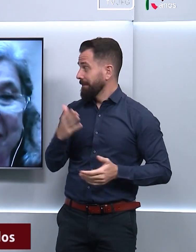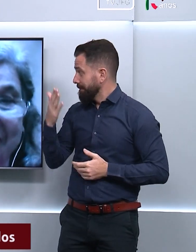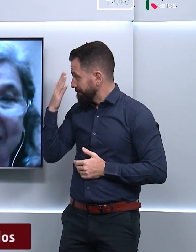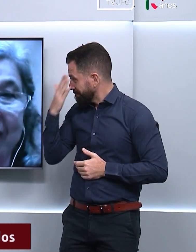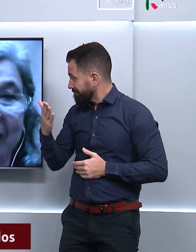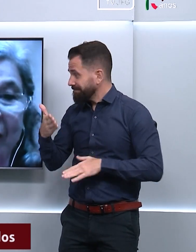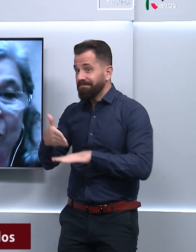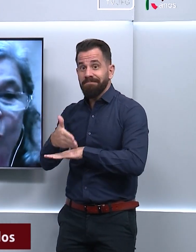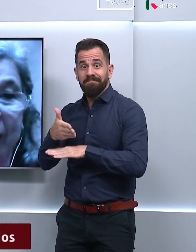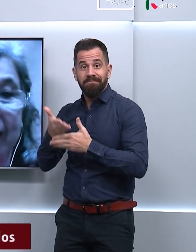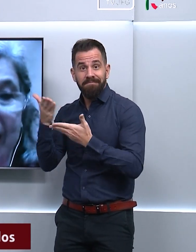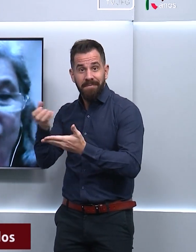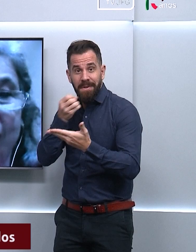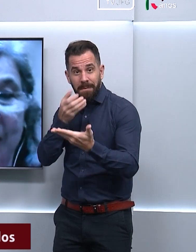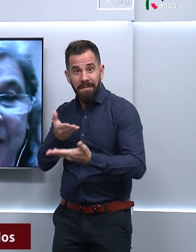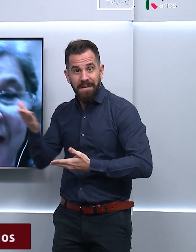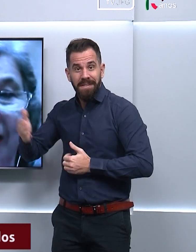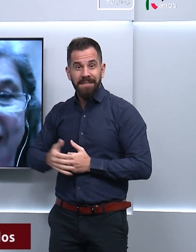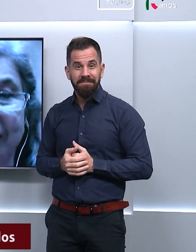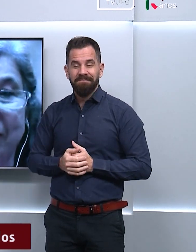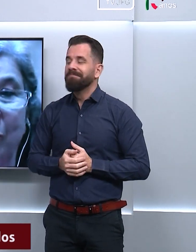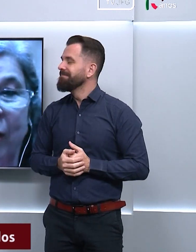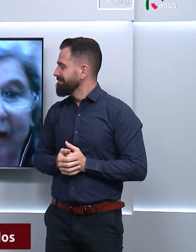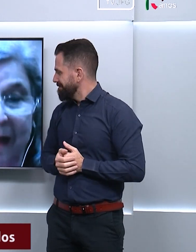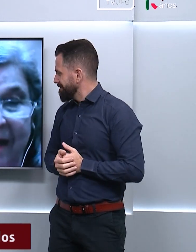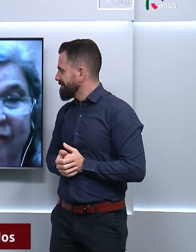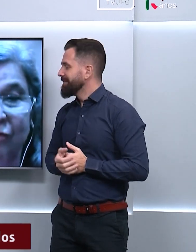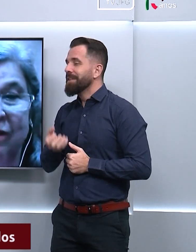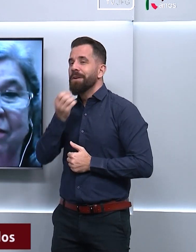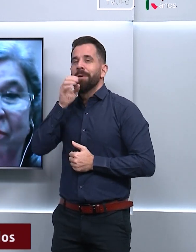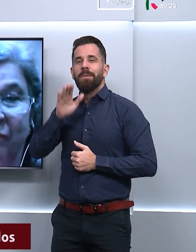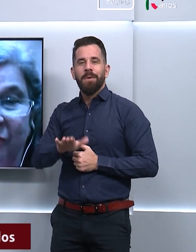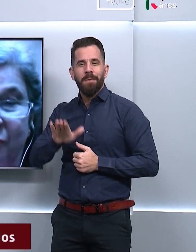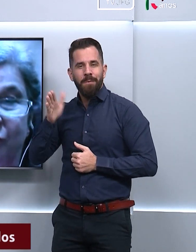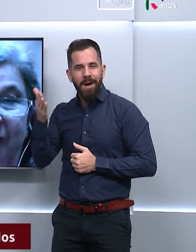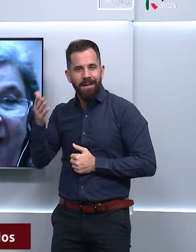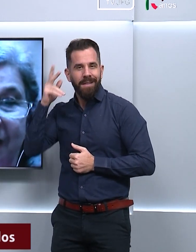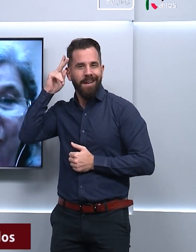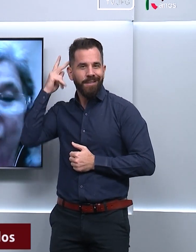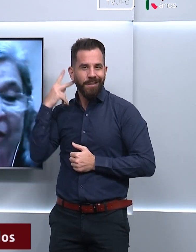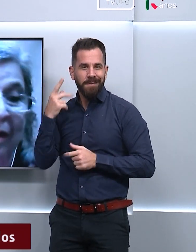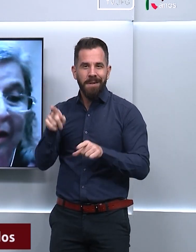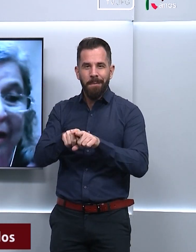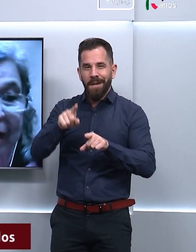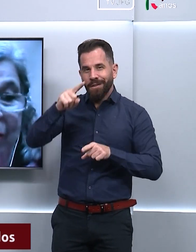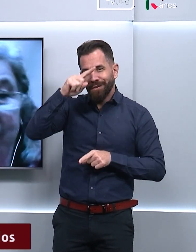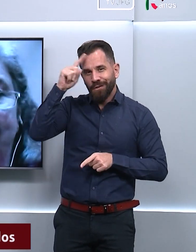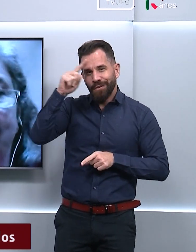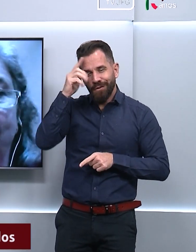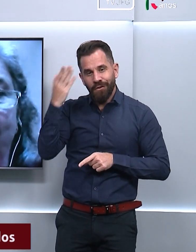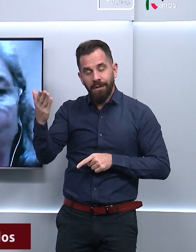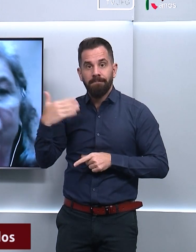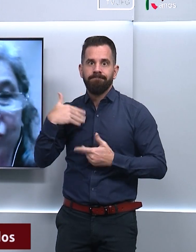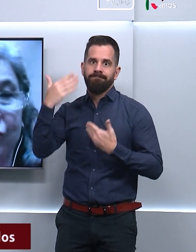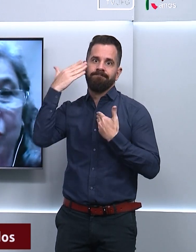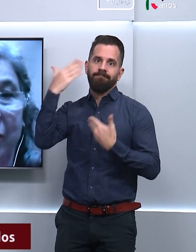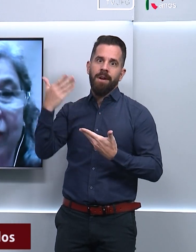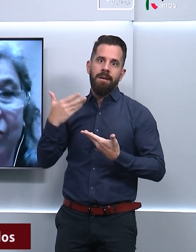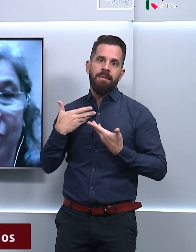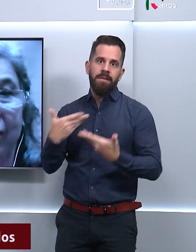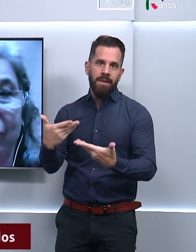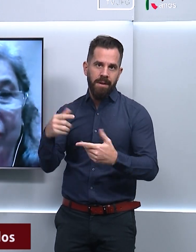Conexões. Boa tarde, Camila. Boa tarde, professor Diego. Eu agradeço o convite